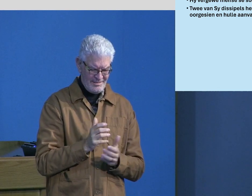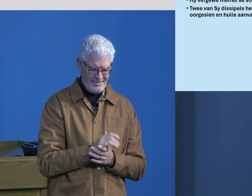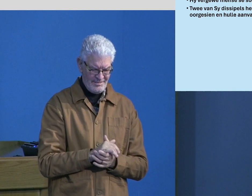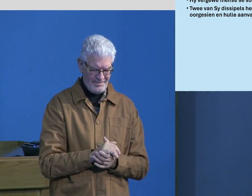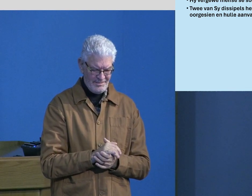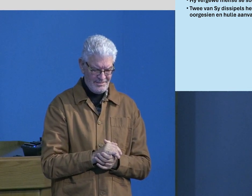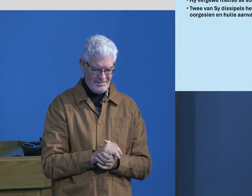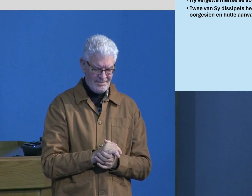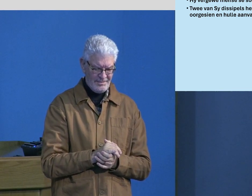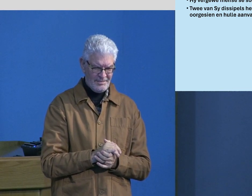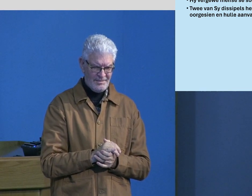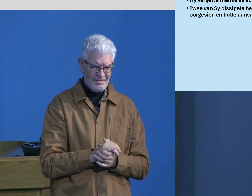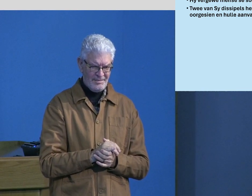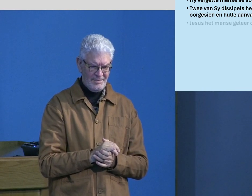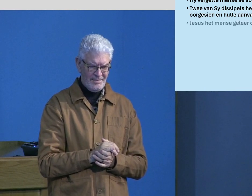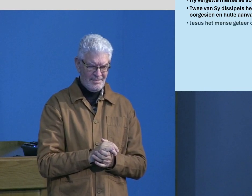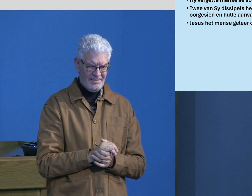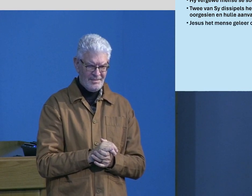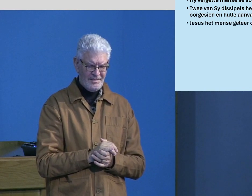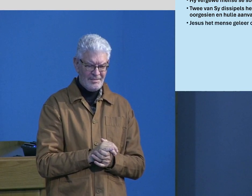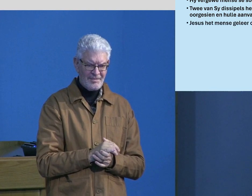Een van sy disippels het getwyfel.